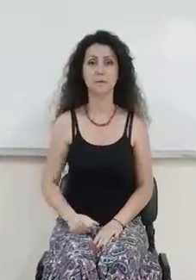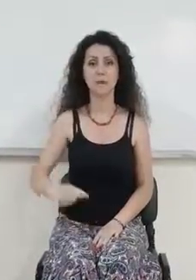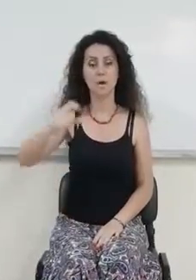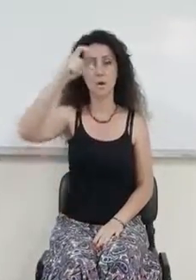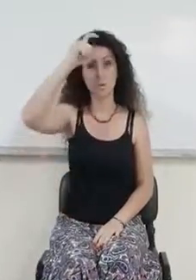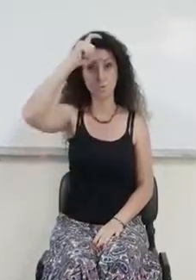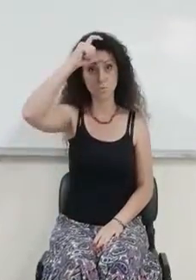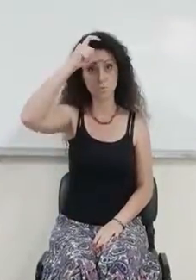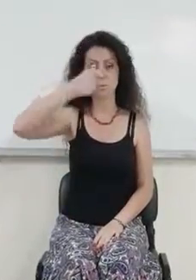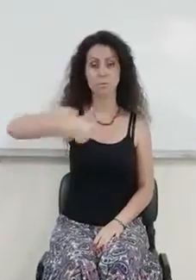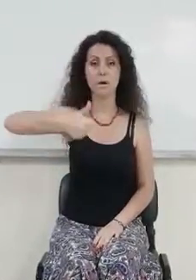Cumhurbaşkanı,